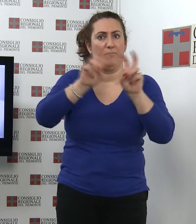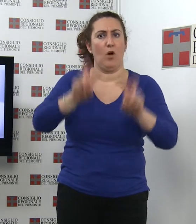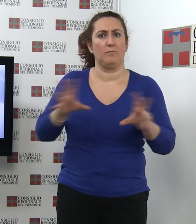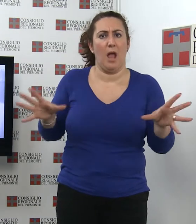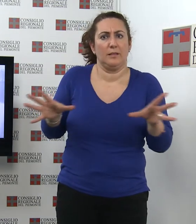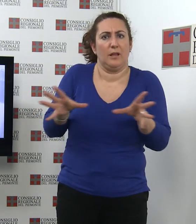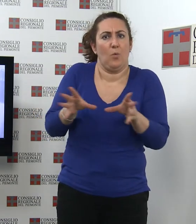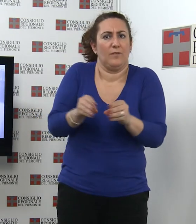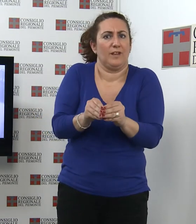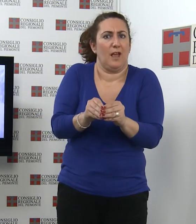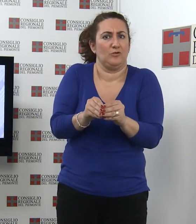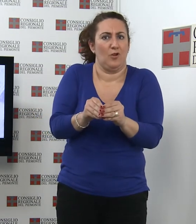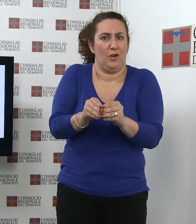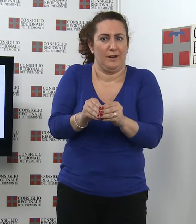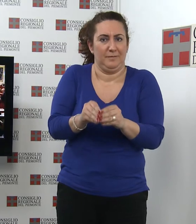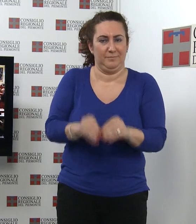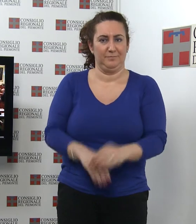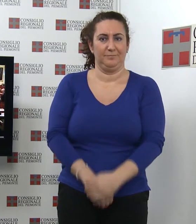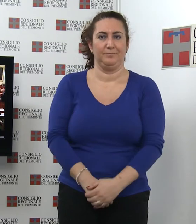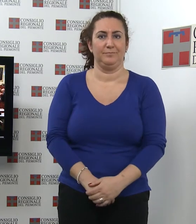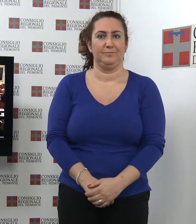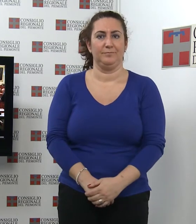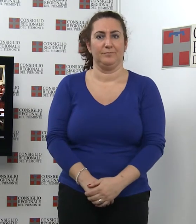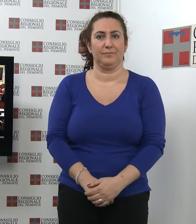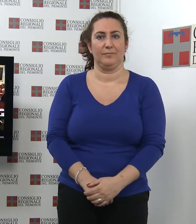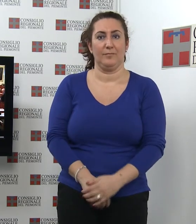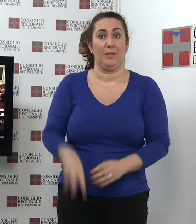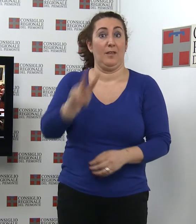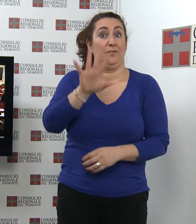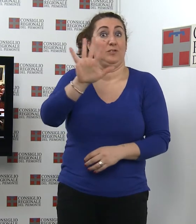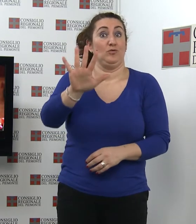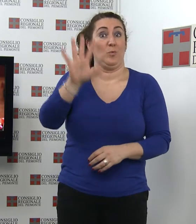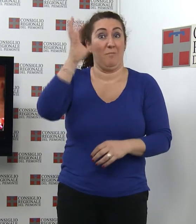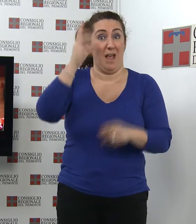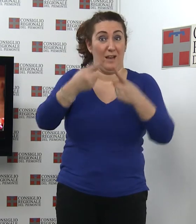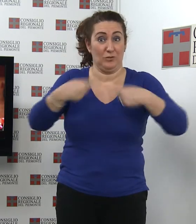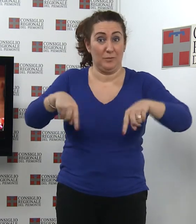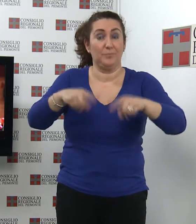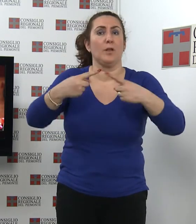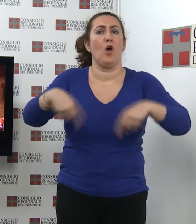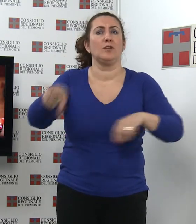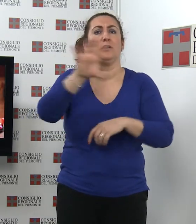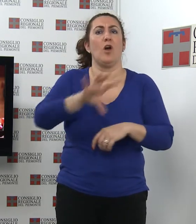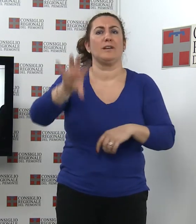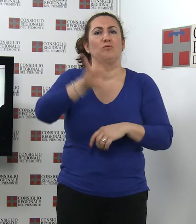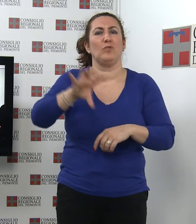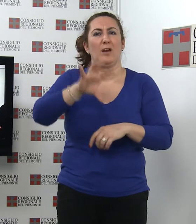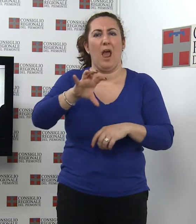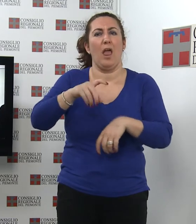7 giorni in consiglio. Nella seduta del 25 marzo il Consiglio regionale ha votato la decadenza da consigliere di Michele